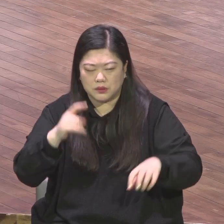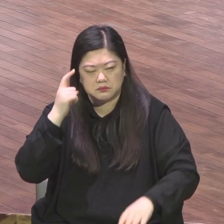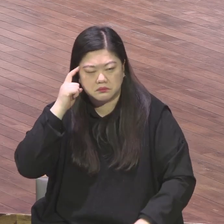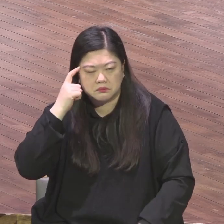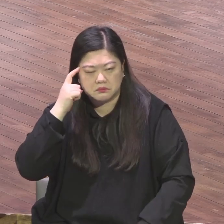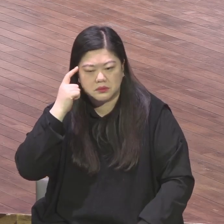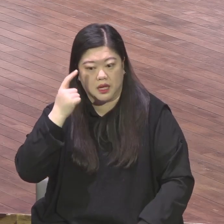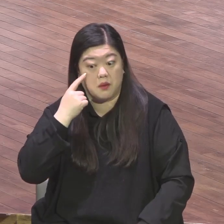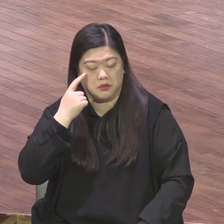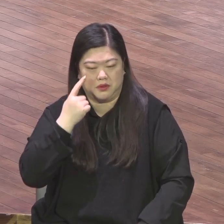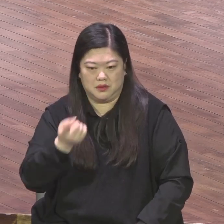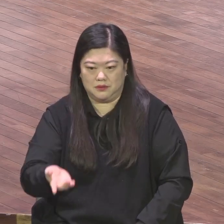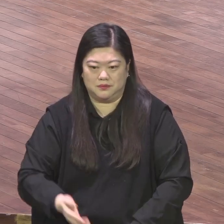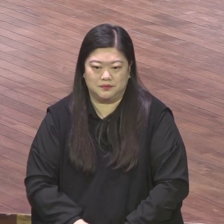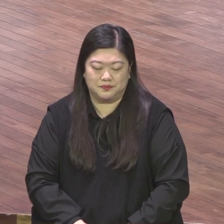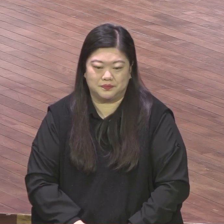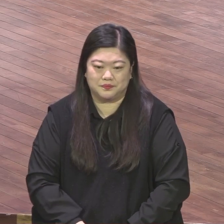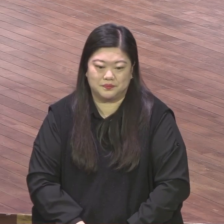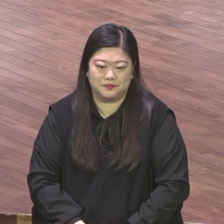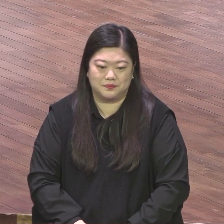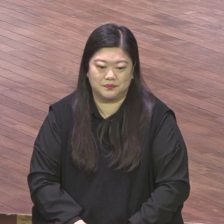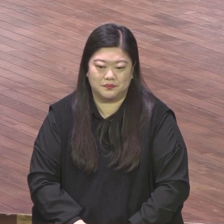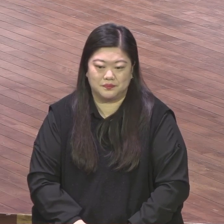삶의 현장.